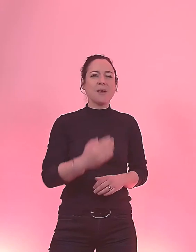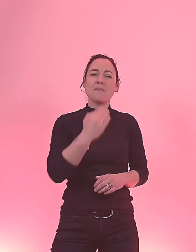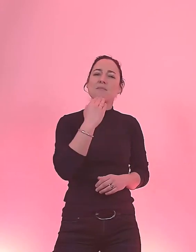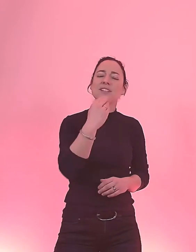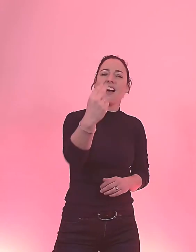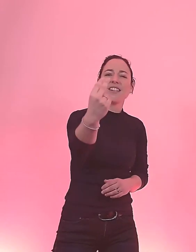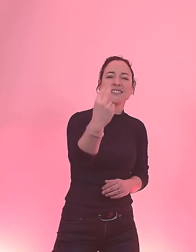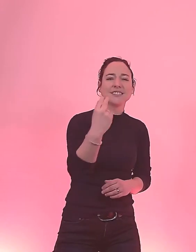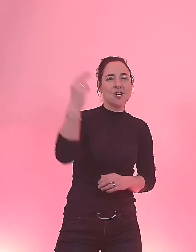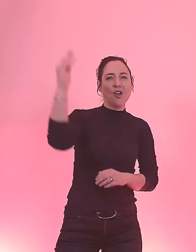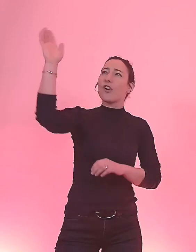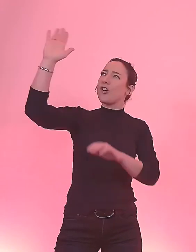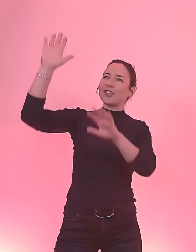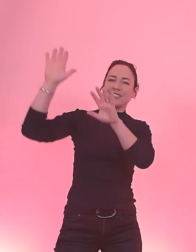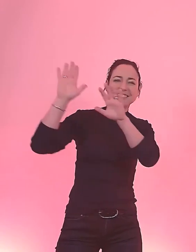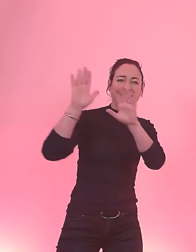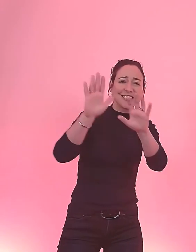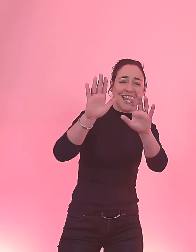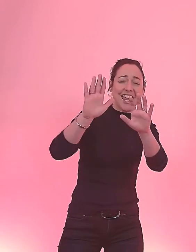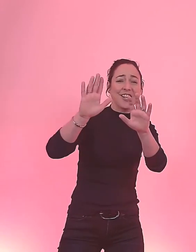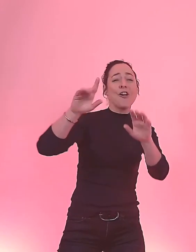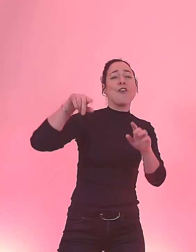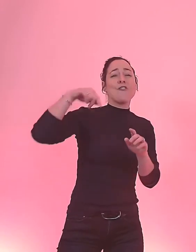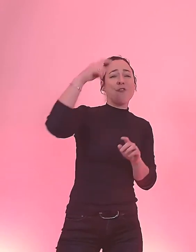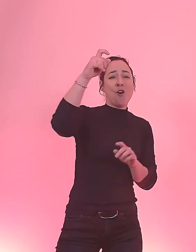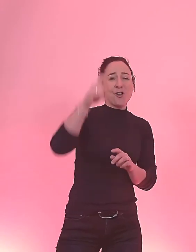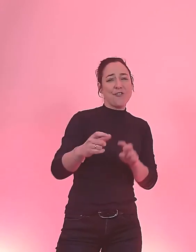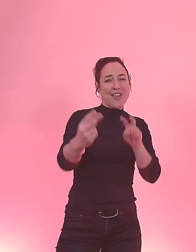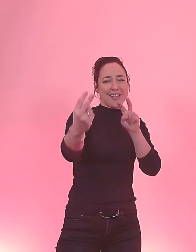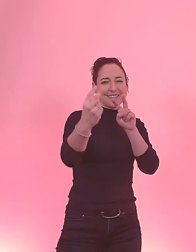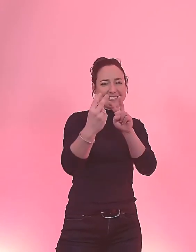god zegen en tot volgende week